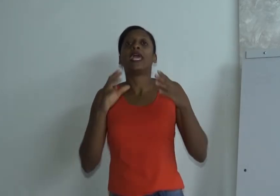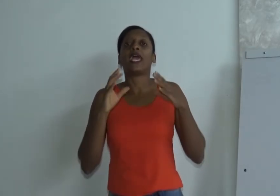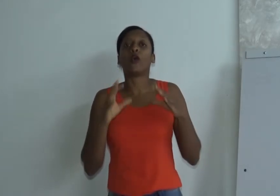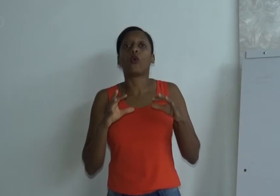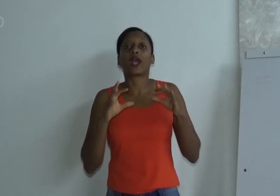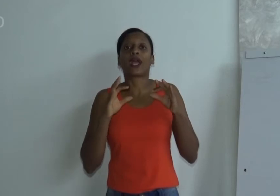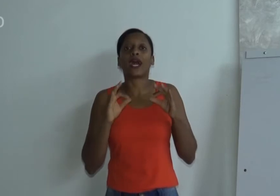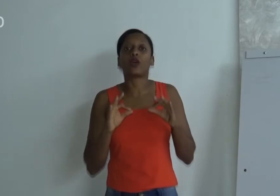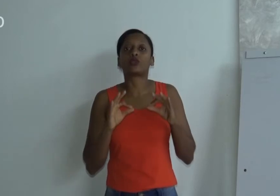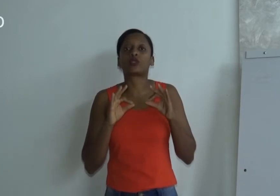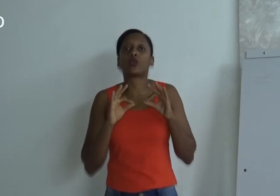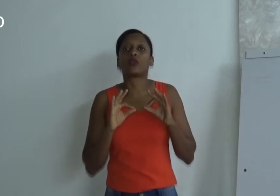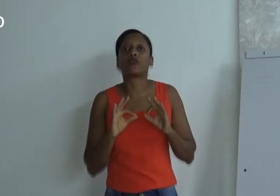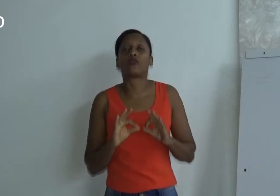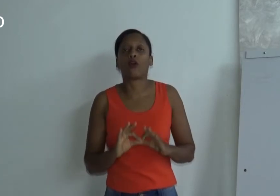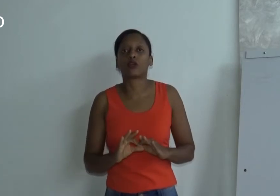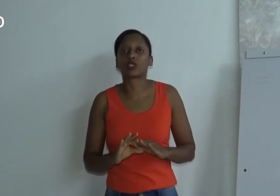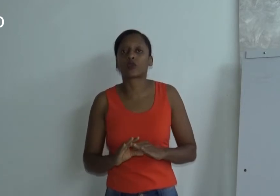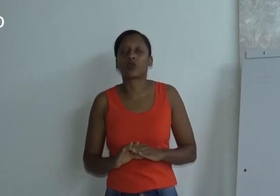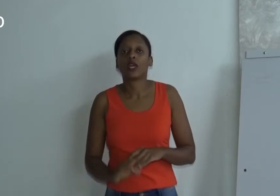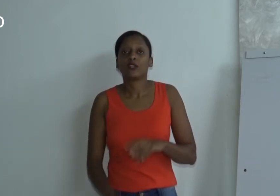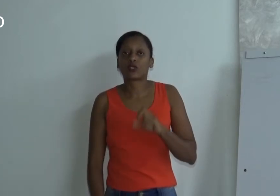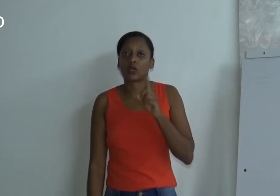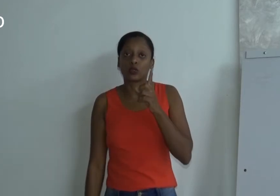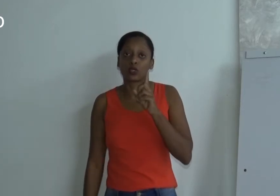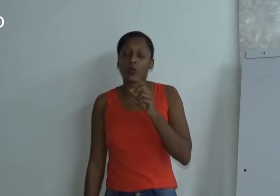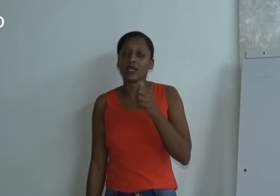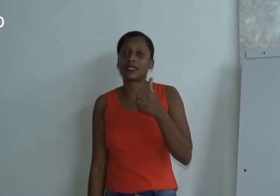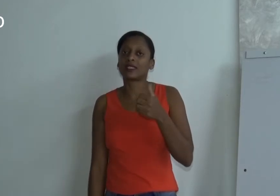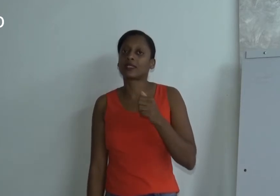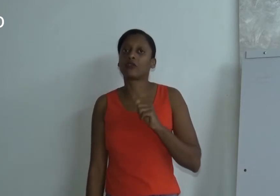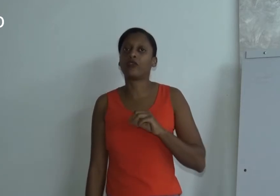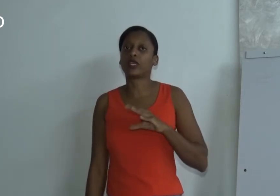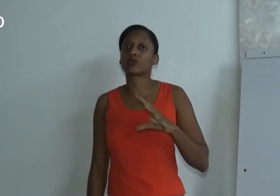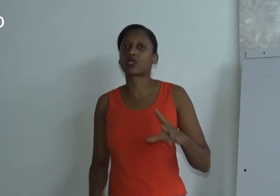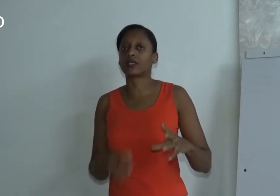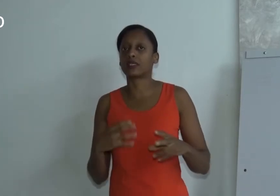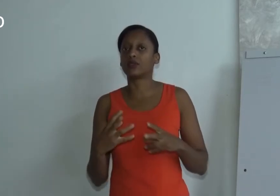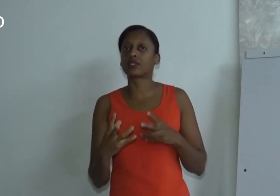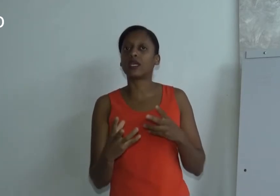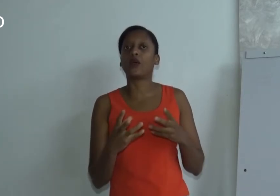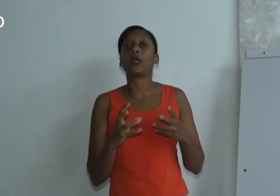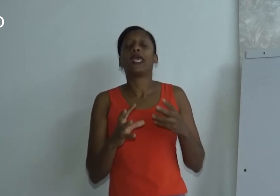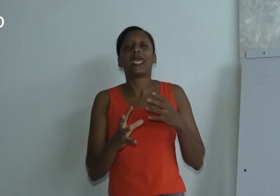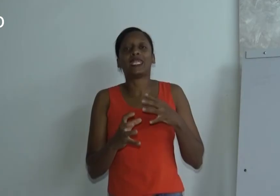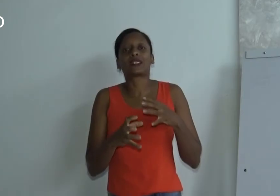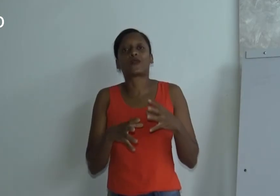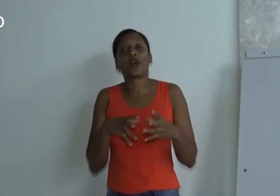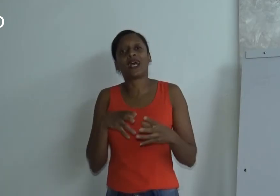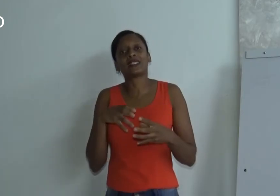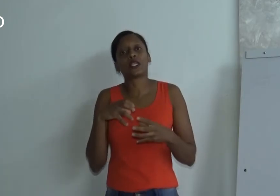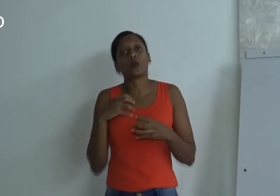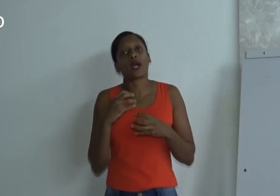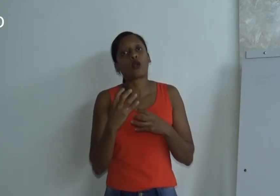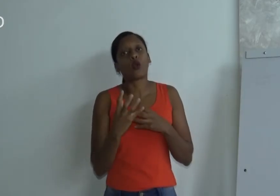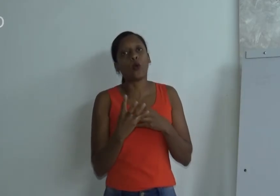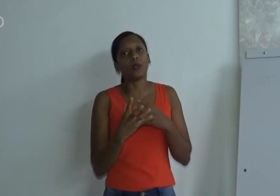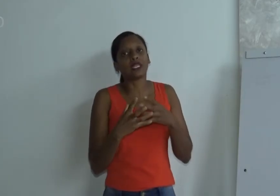é o cálcio e o fósforo. Só que os dois, eles não ficam sozinhos não. Eles fazem uma